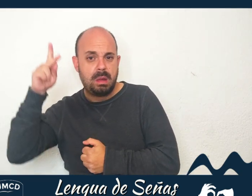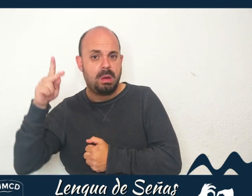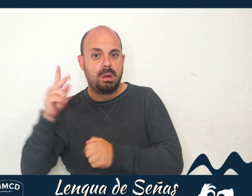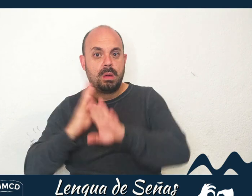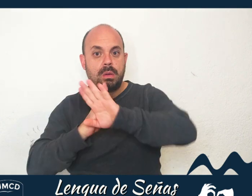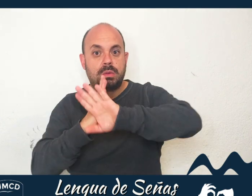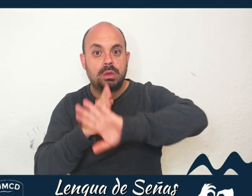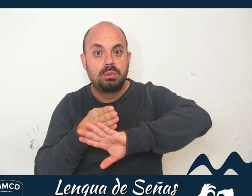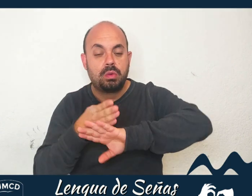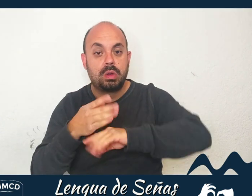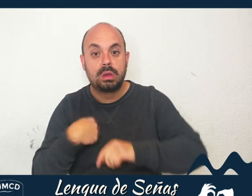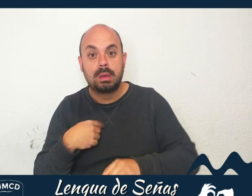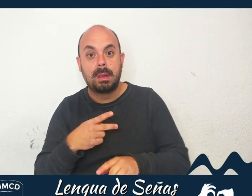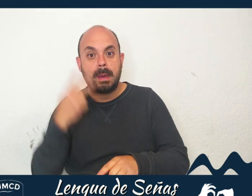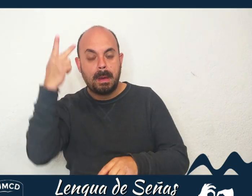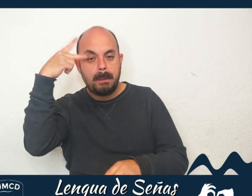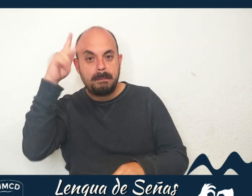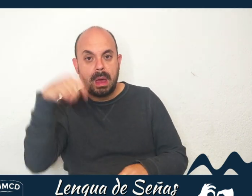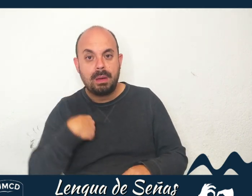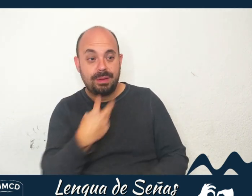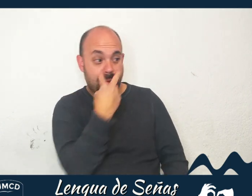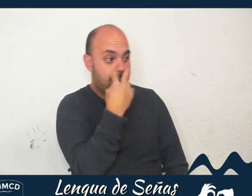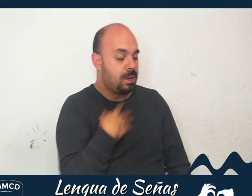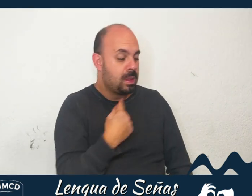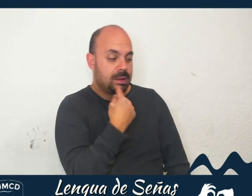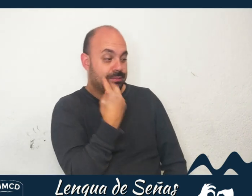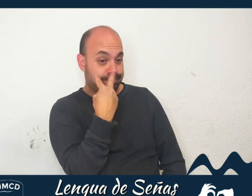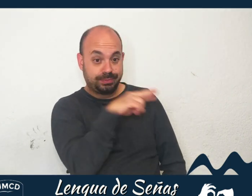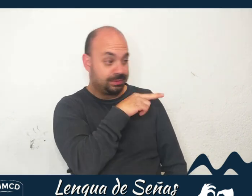vemos a Pablo en ese corazón, no solamente de